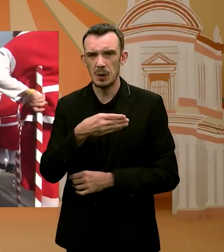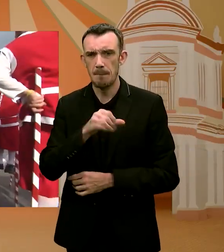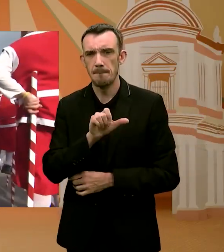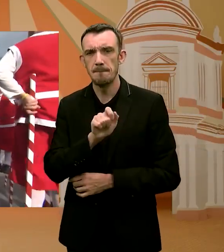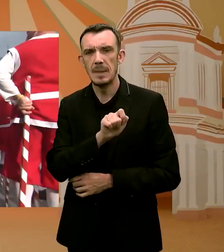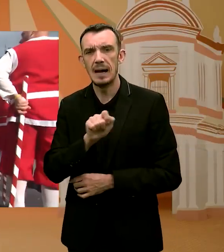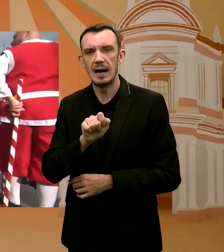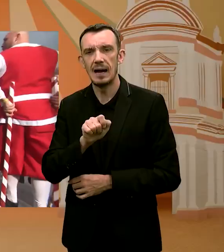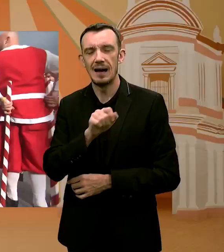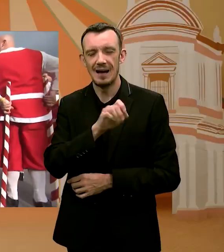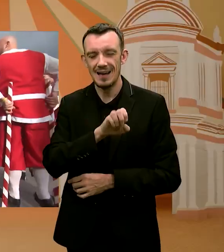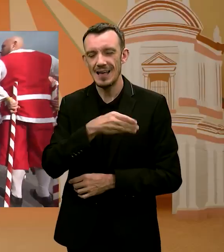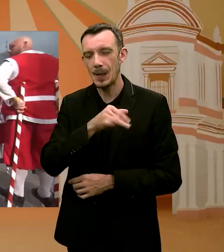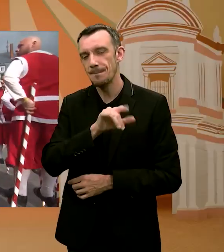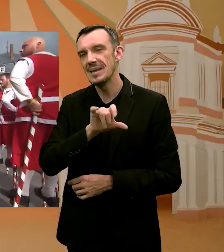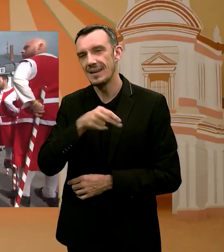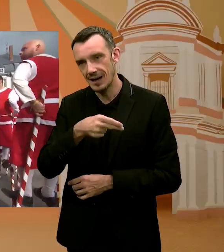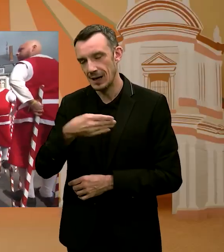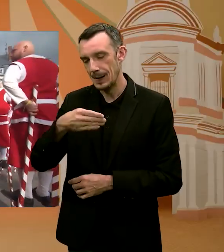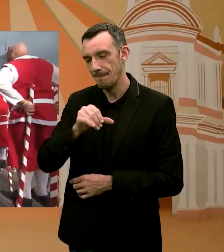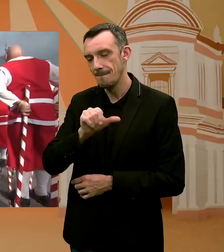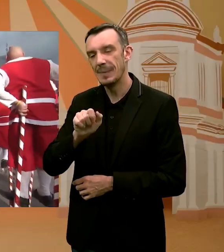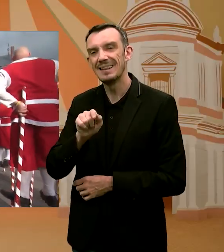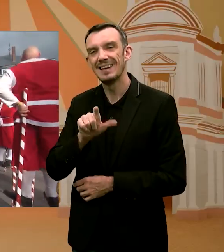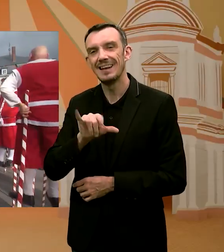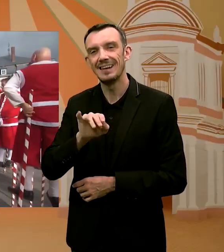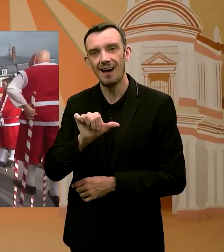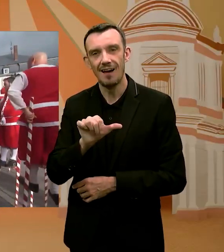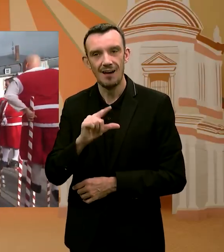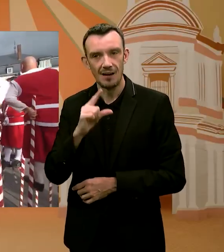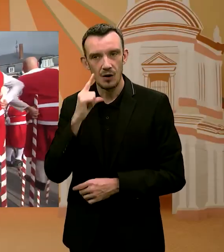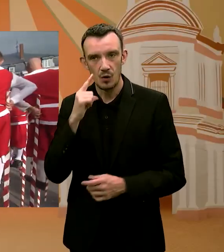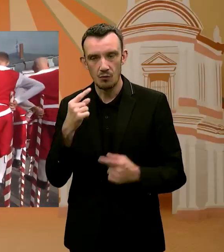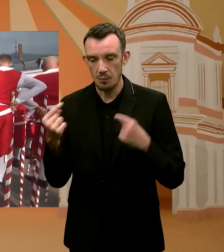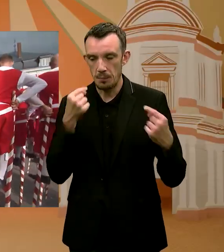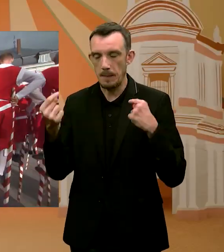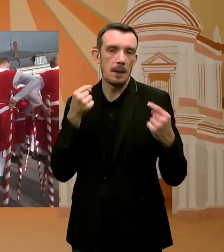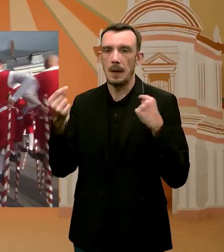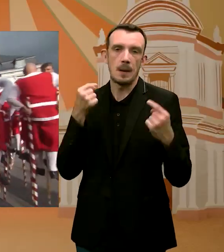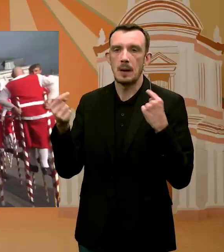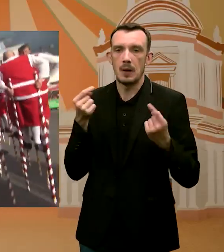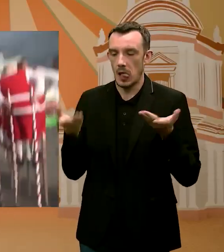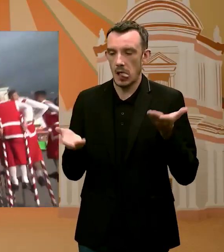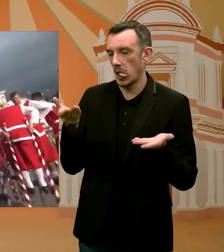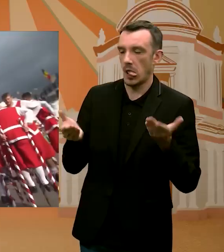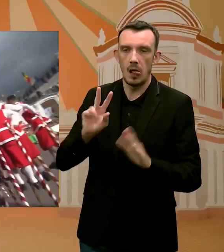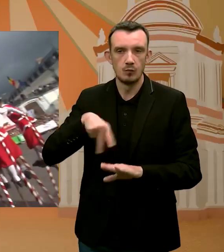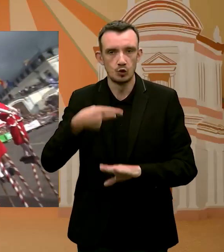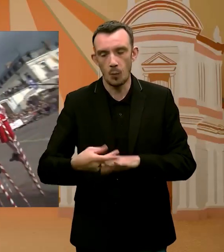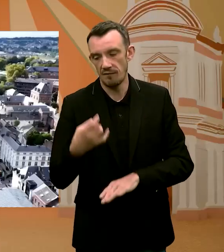y a plus, ils encaissent les coups et à un moment, l'équilibre n'est plus là. Et voilà, mais ça va, il est bien. Et, oui, il râle, bah oui, c'est